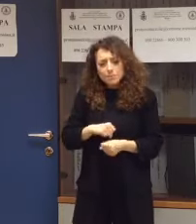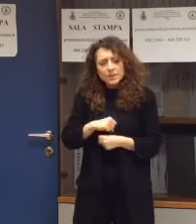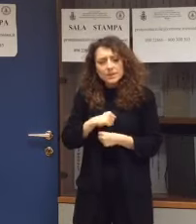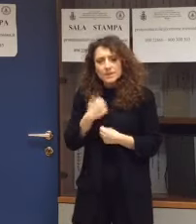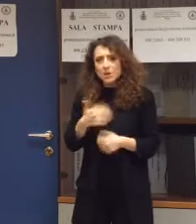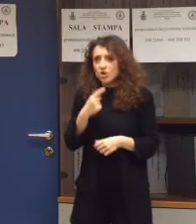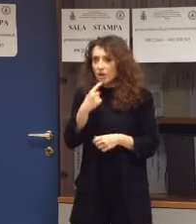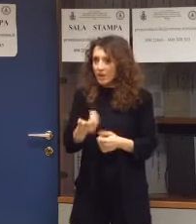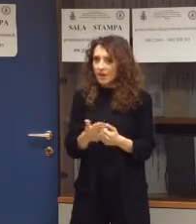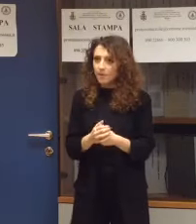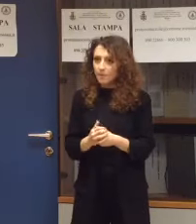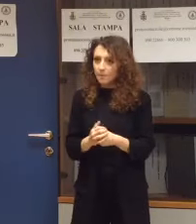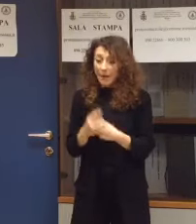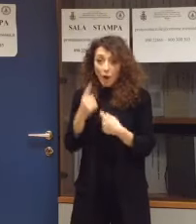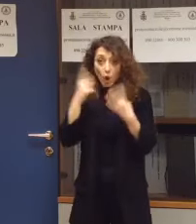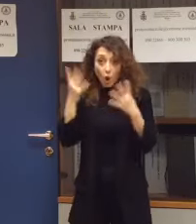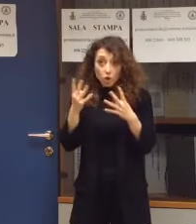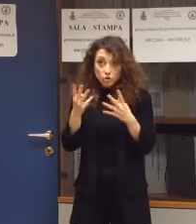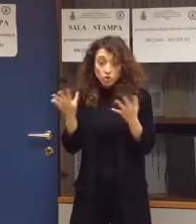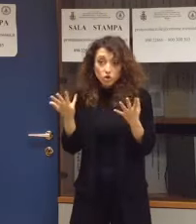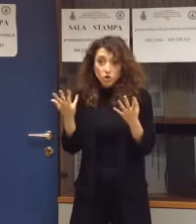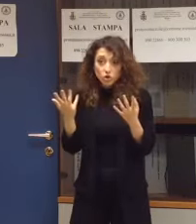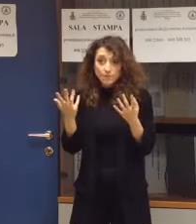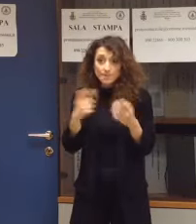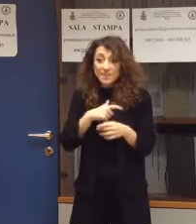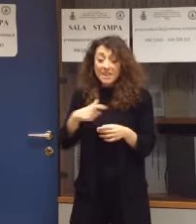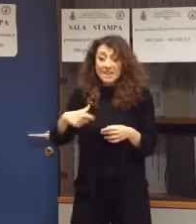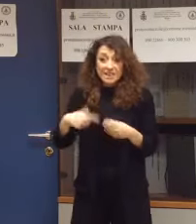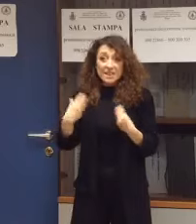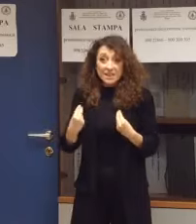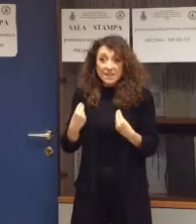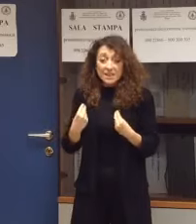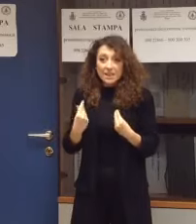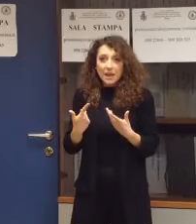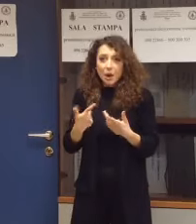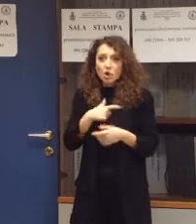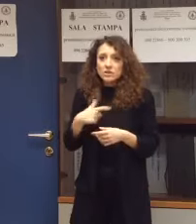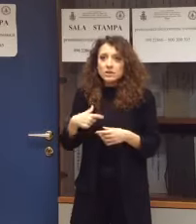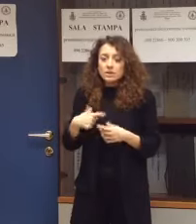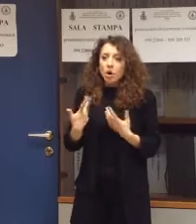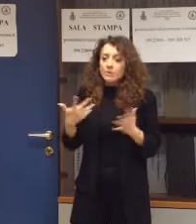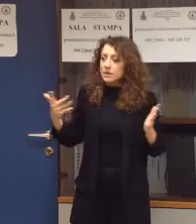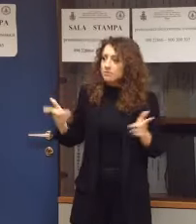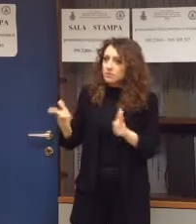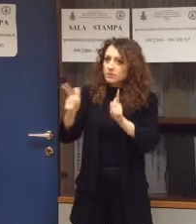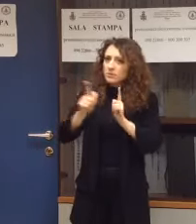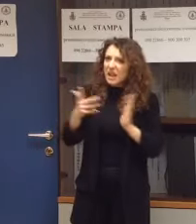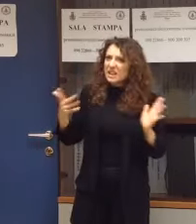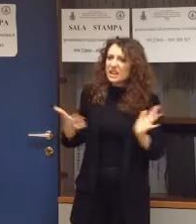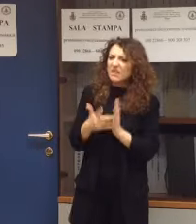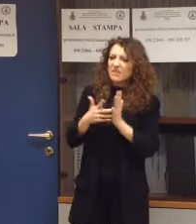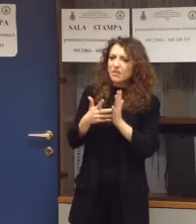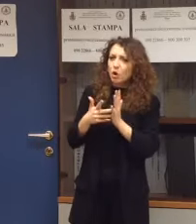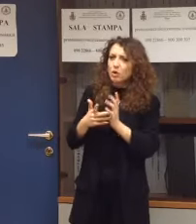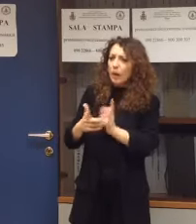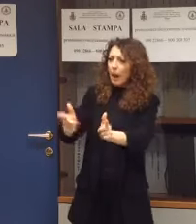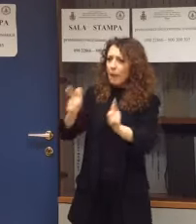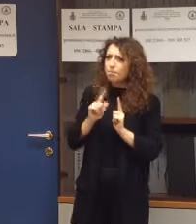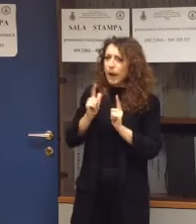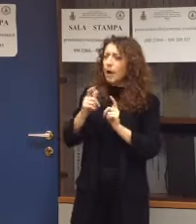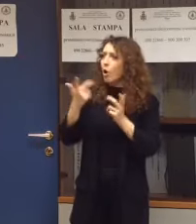mi dispiace dirlo, perché è logico che i sindaci stanno pagando lo scotto della politica degli